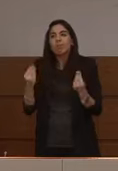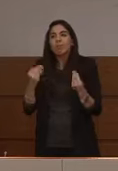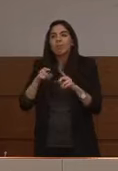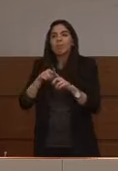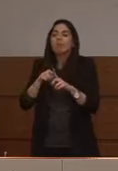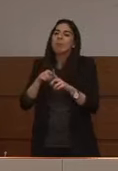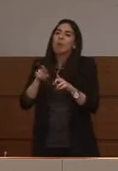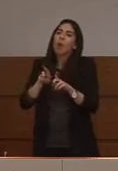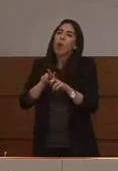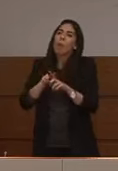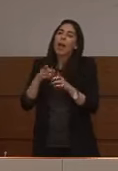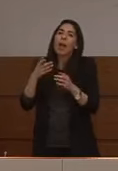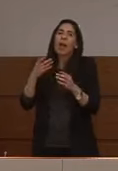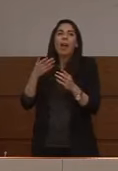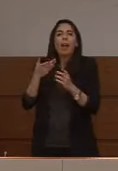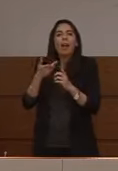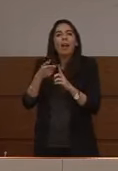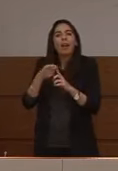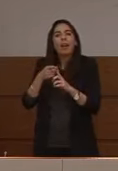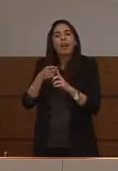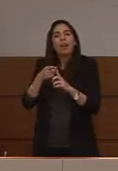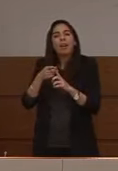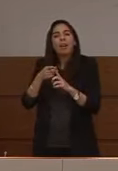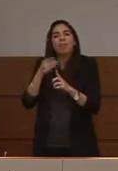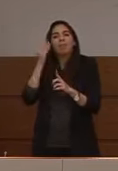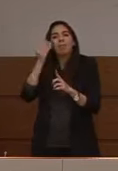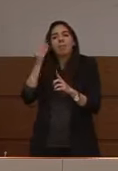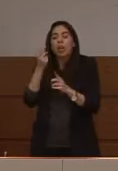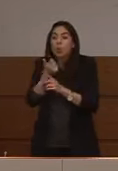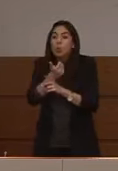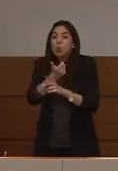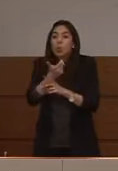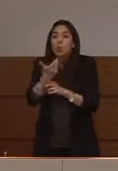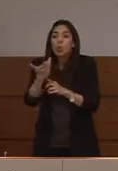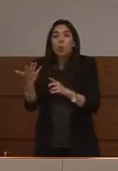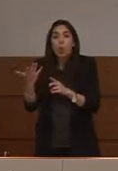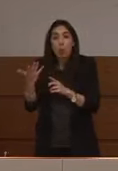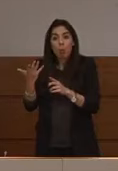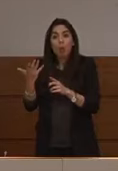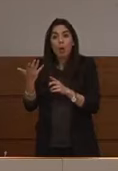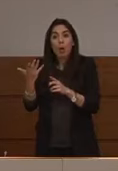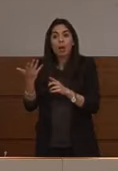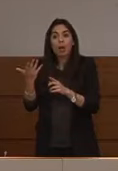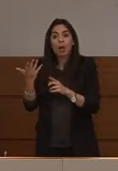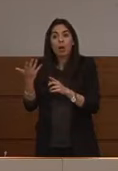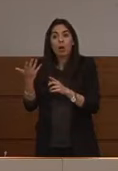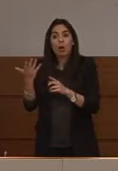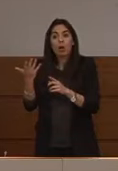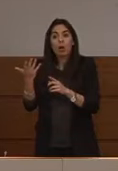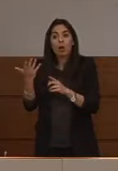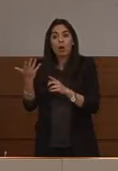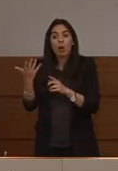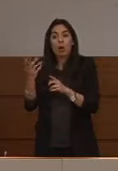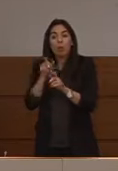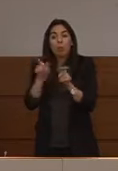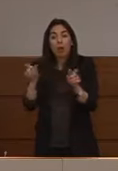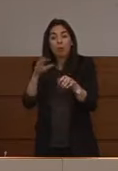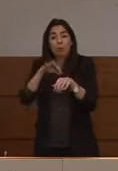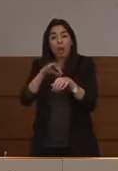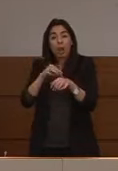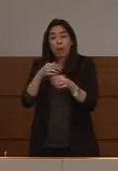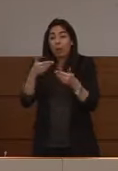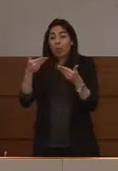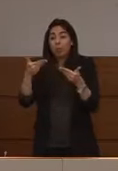dove evidentemente per il numero che viene a essere identificato il